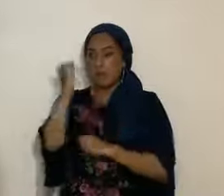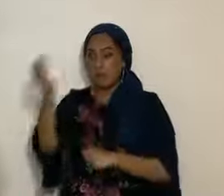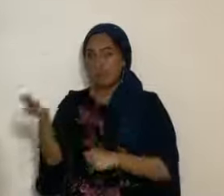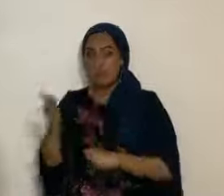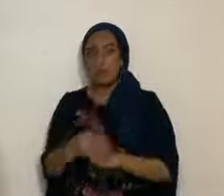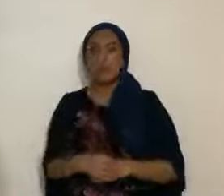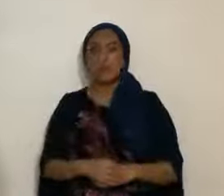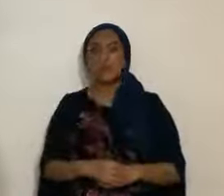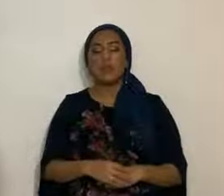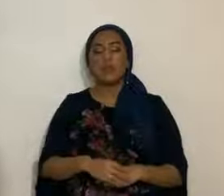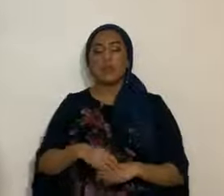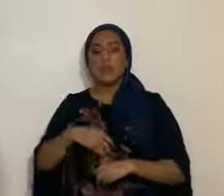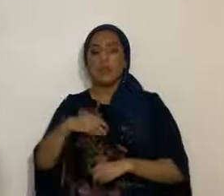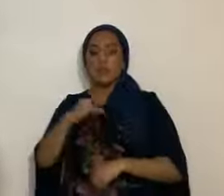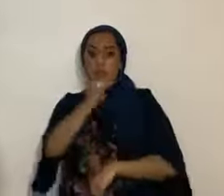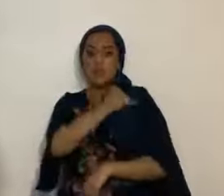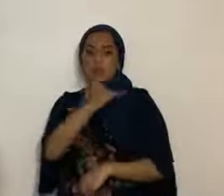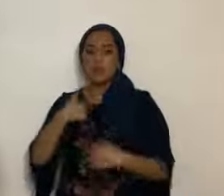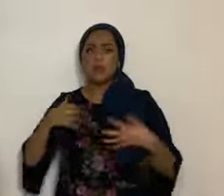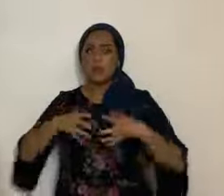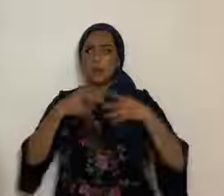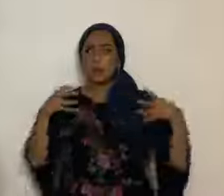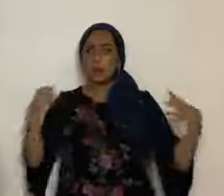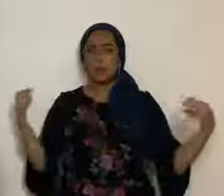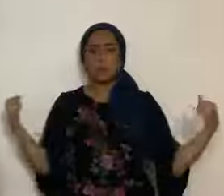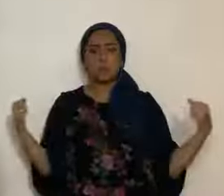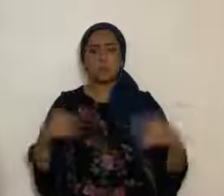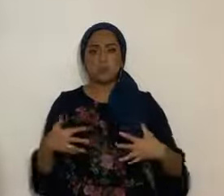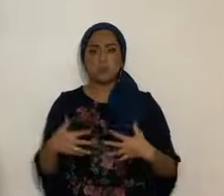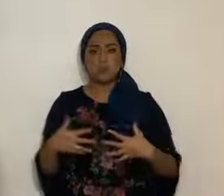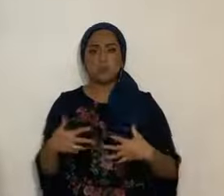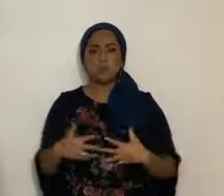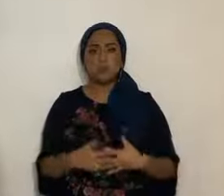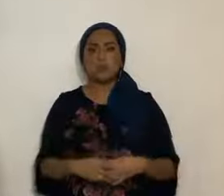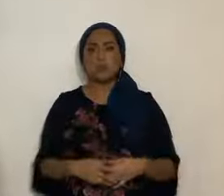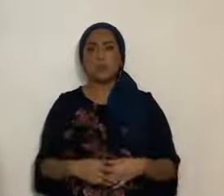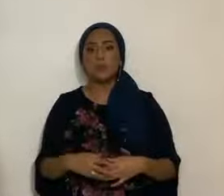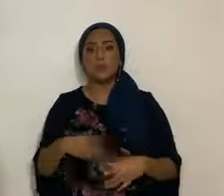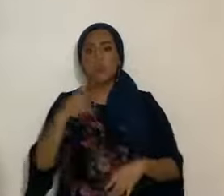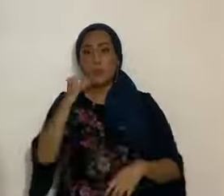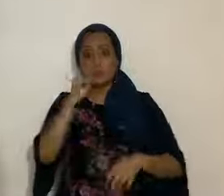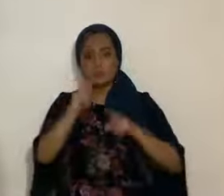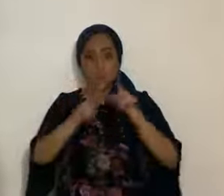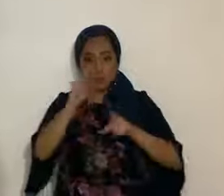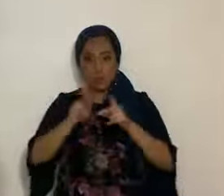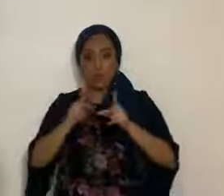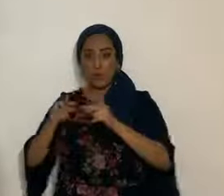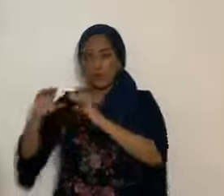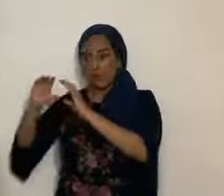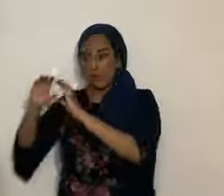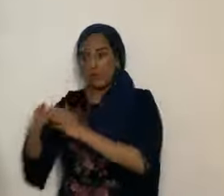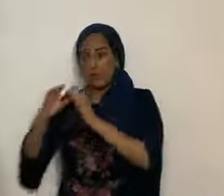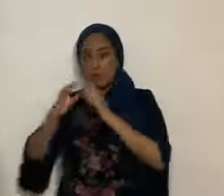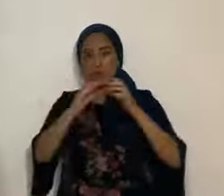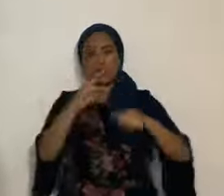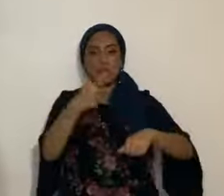Entonces Jacob tuvo gran temor y se angustió, y distribuyó el pueblo que tenía consigo, y las ovejas, y las